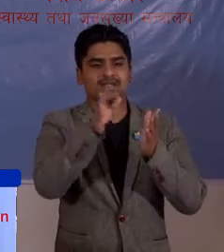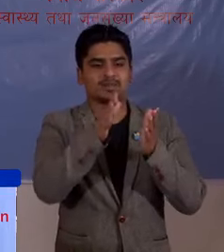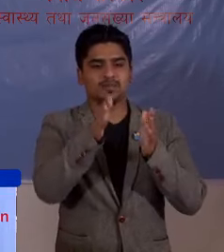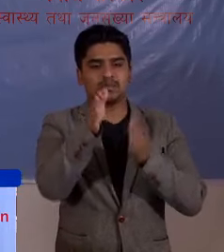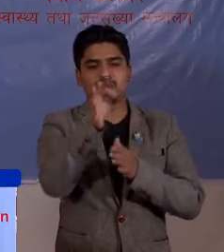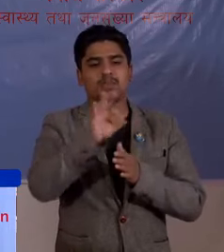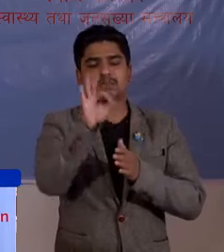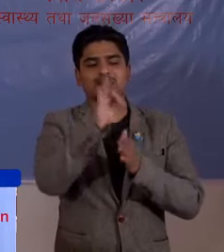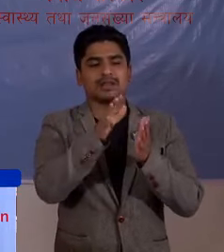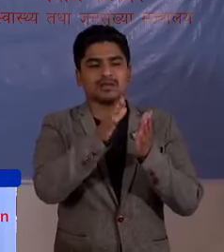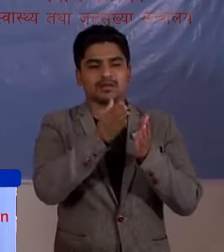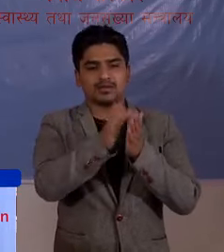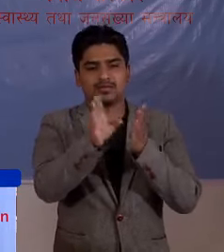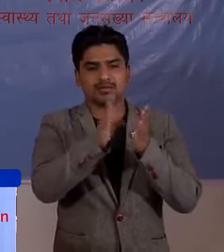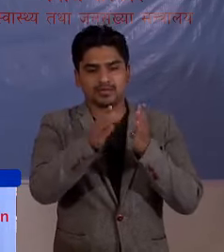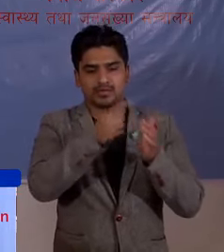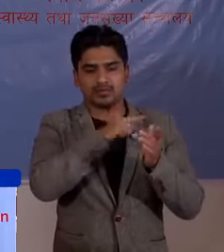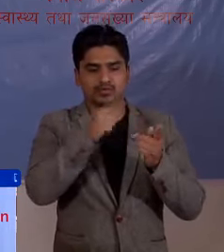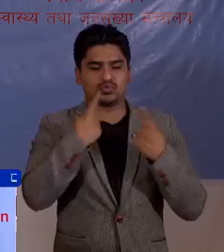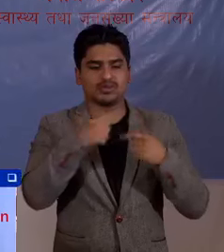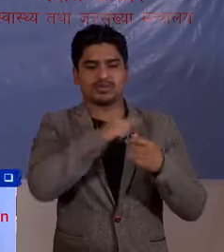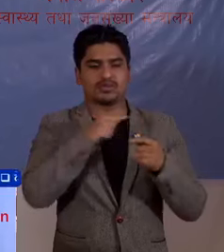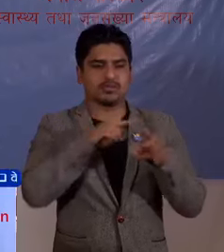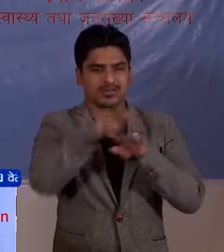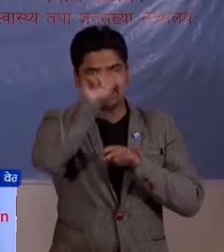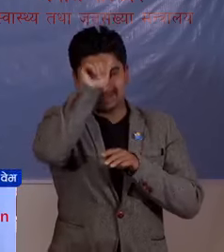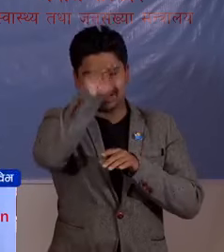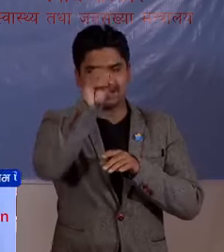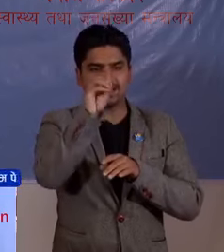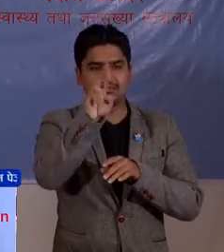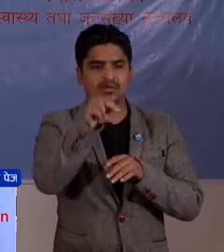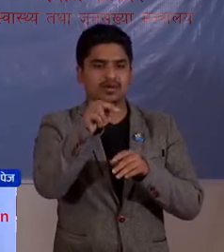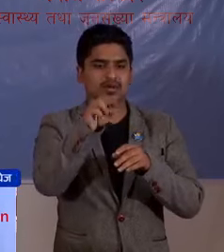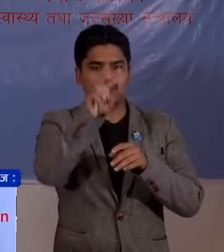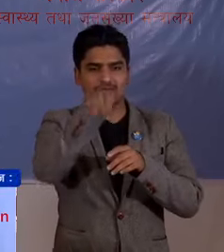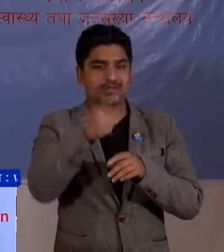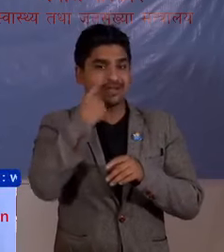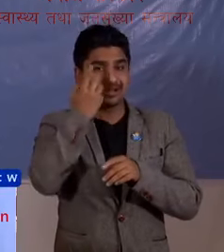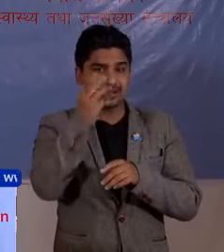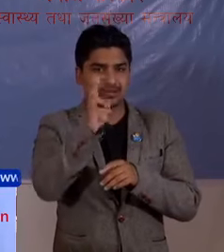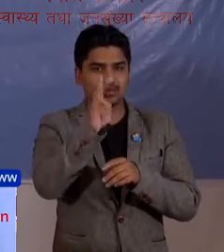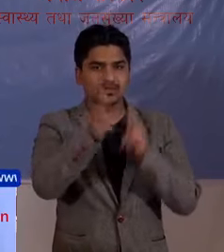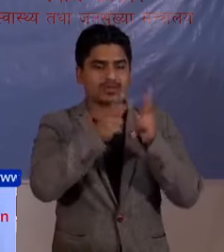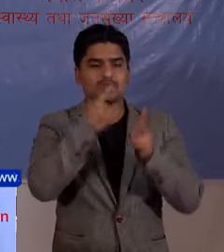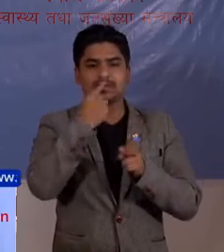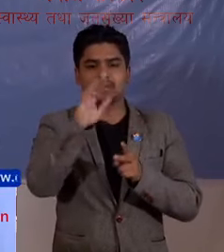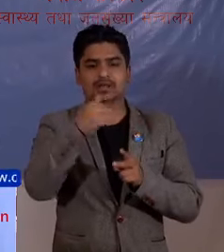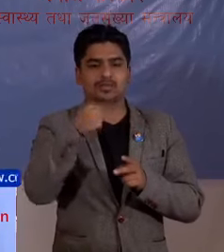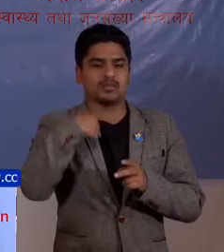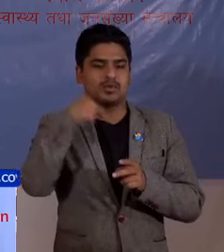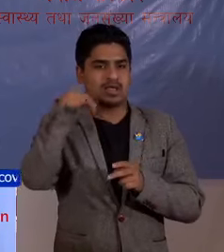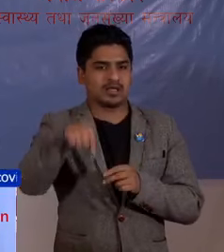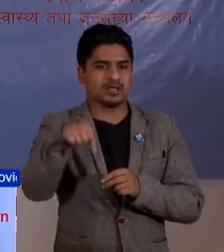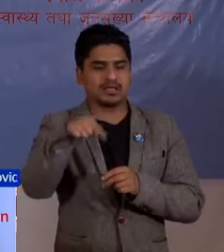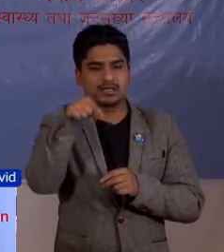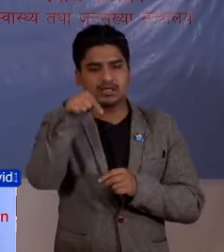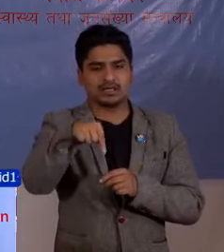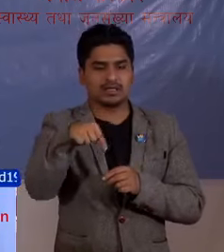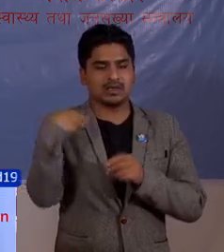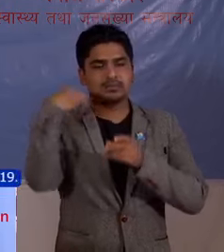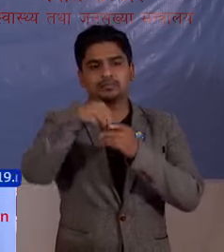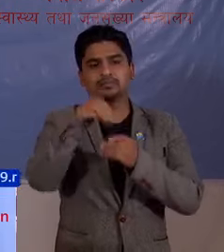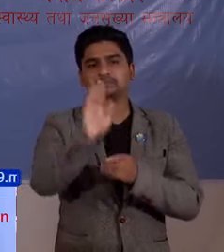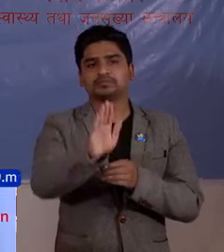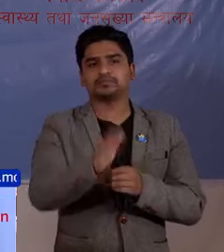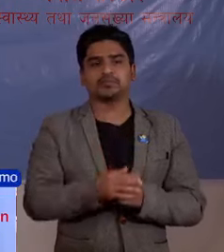तर्फबाट स्वास्थ्यकर्मीहरूलाई केही जानकारीहरू दिनुपर्ने अवस्था देखिएको हुनाले त्यो कुरा भन्नलाई म आज यसमा यहाँ